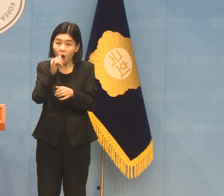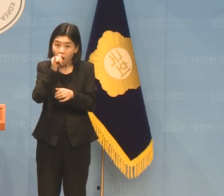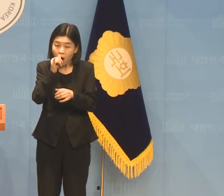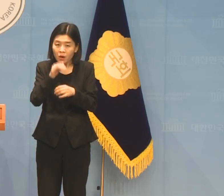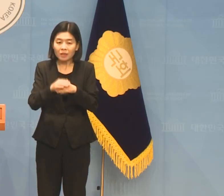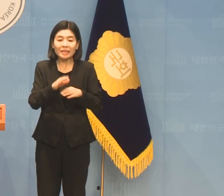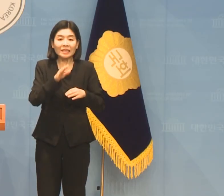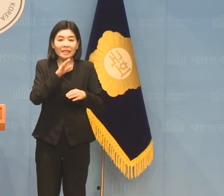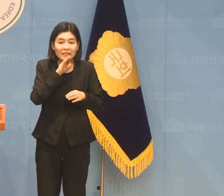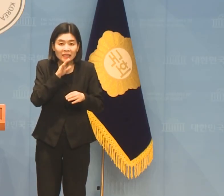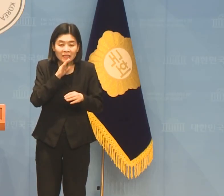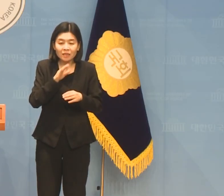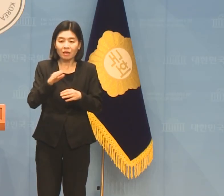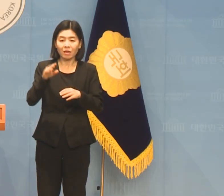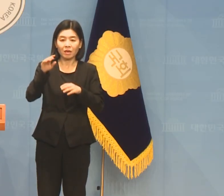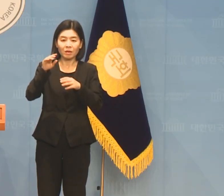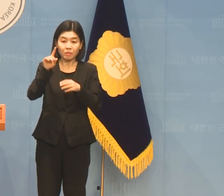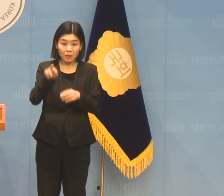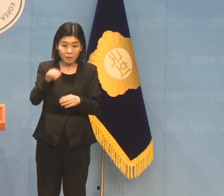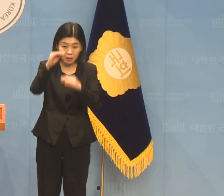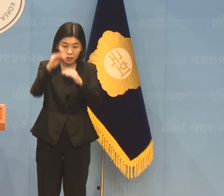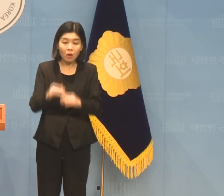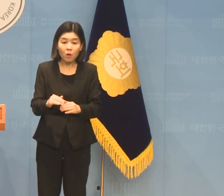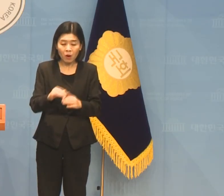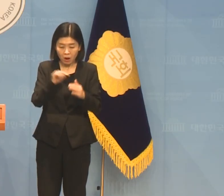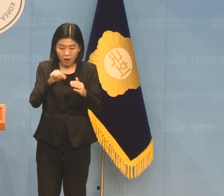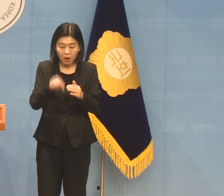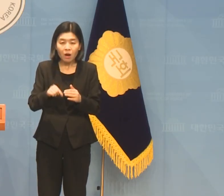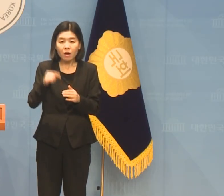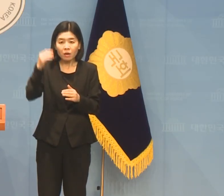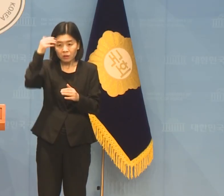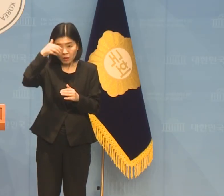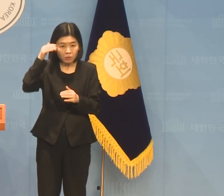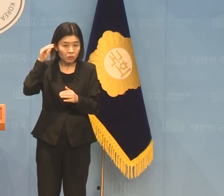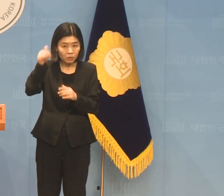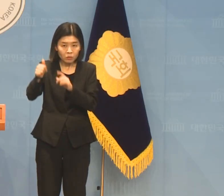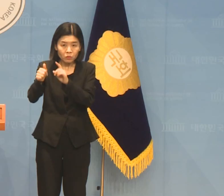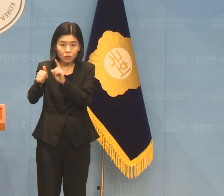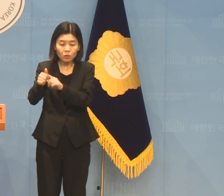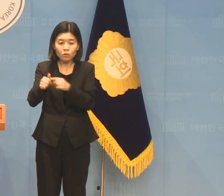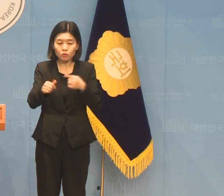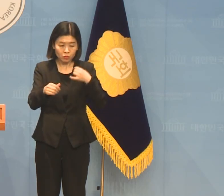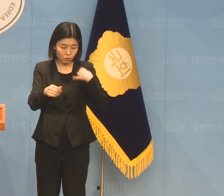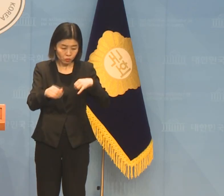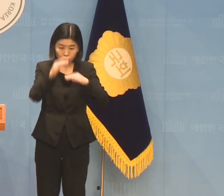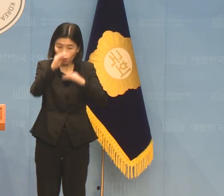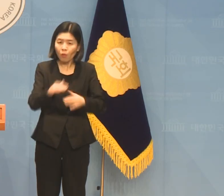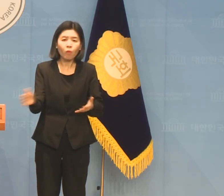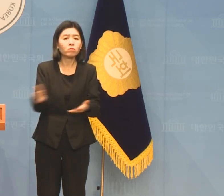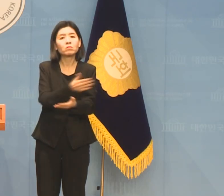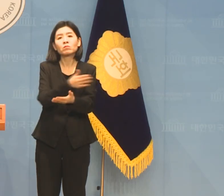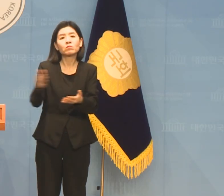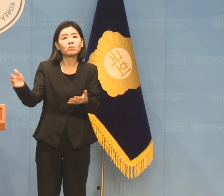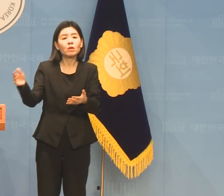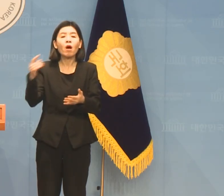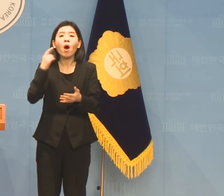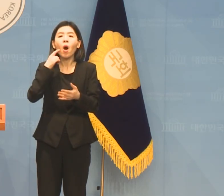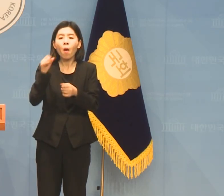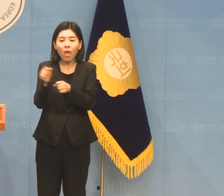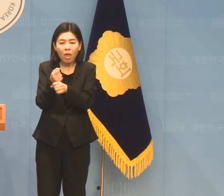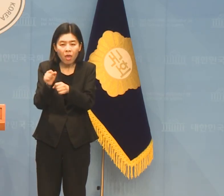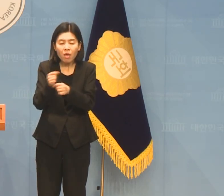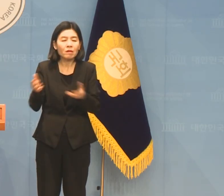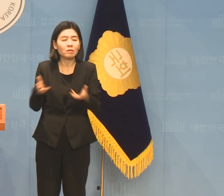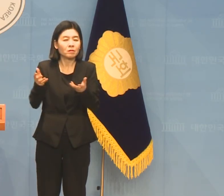비판 댓글들에서는 트럼프 대통령이나 중국 공산당 관련 내용이 전혀 없다는 점입니다. 허위 사실을 기반으로 한